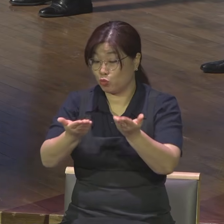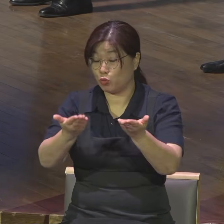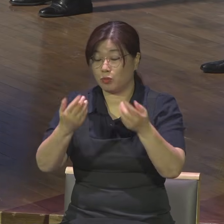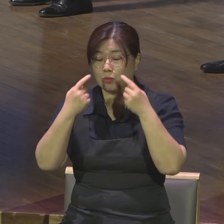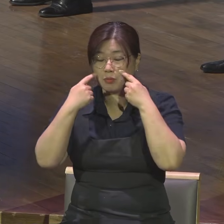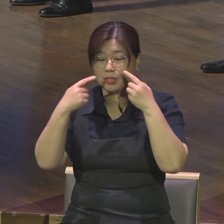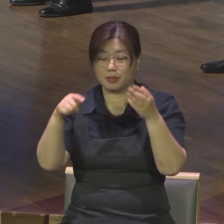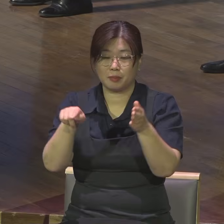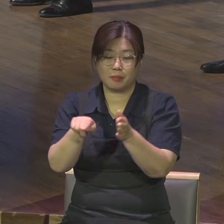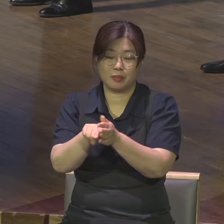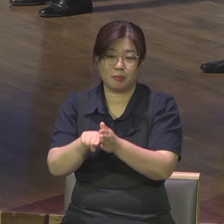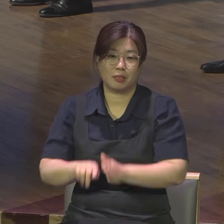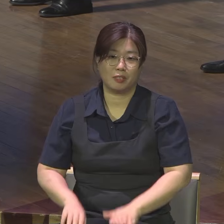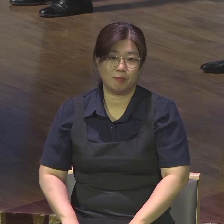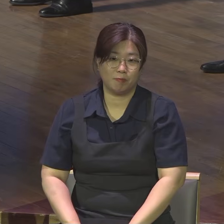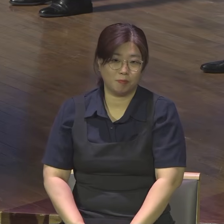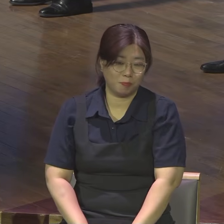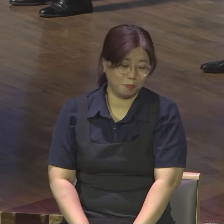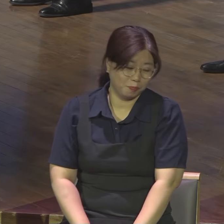영광을 돌리겠습니다.